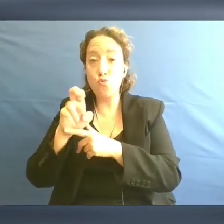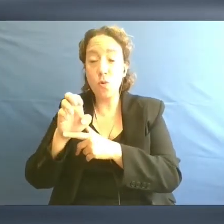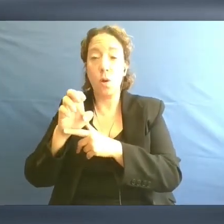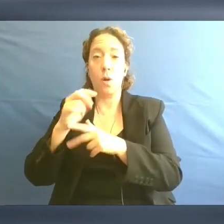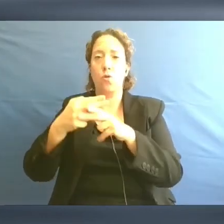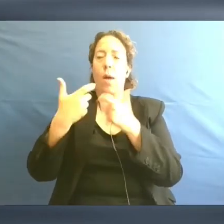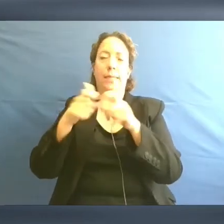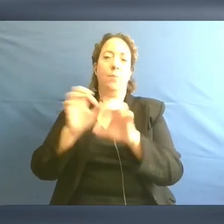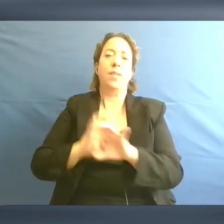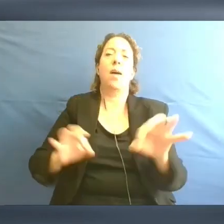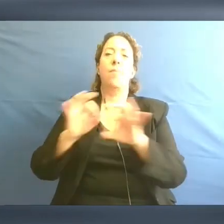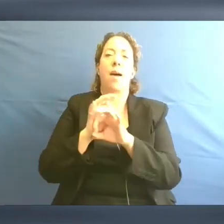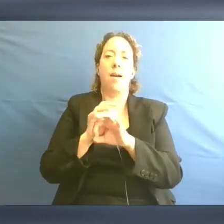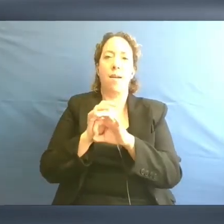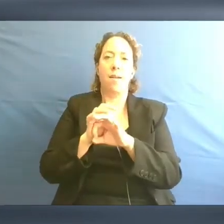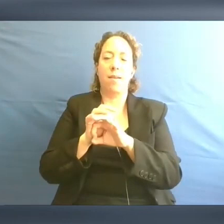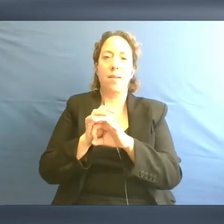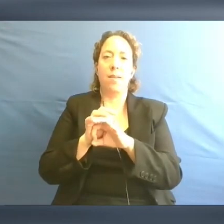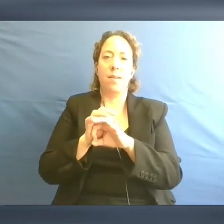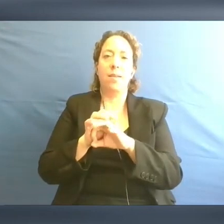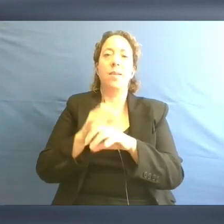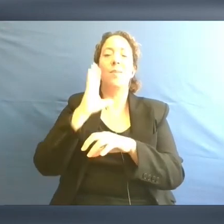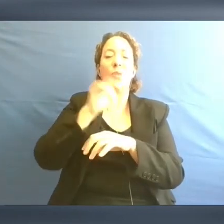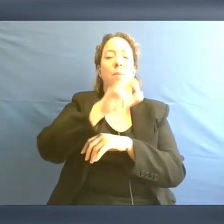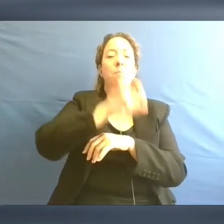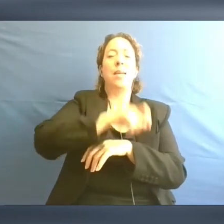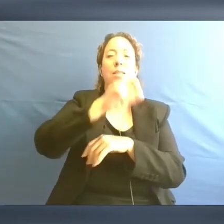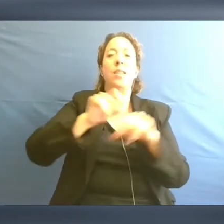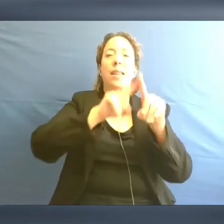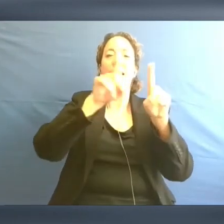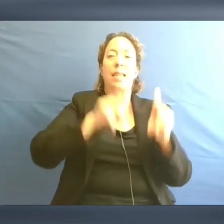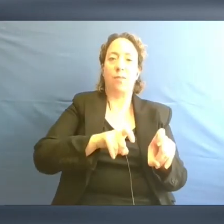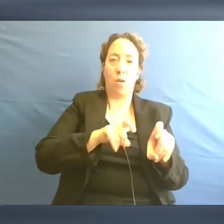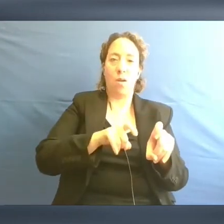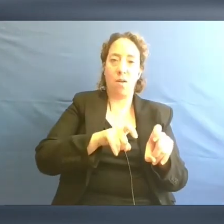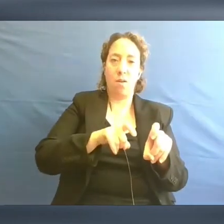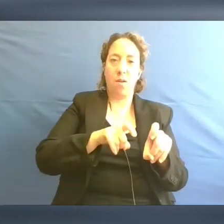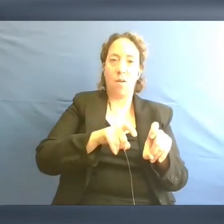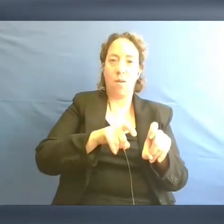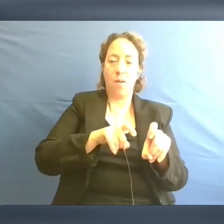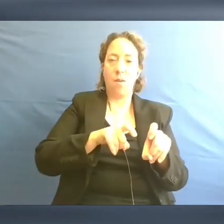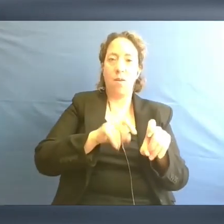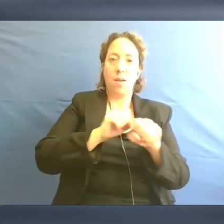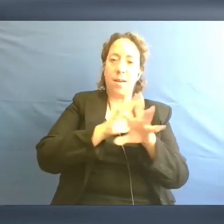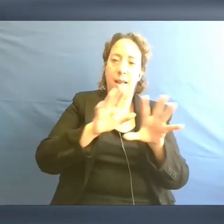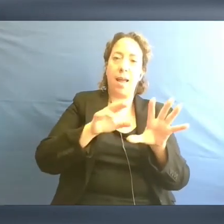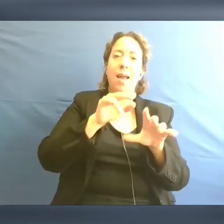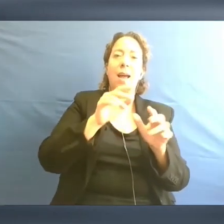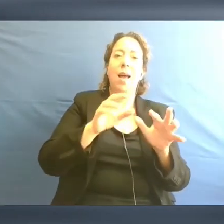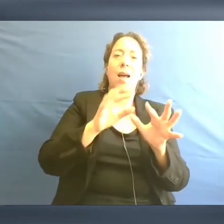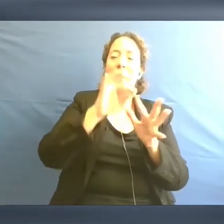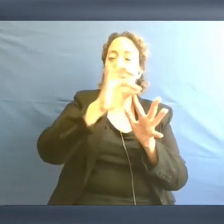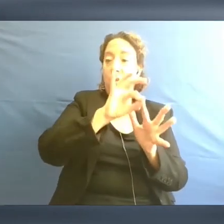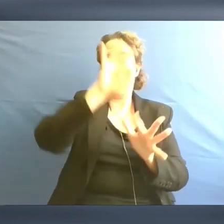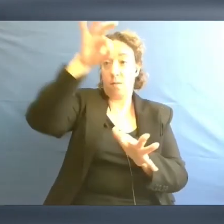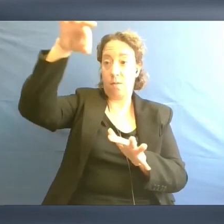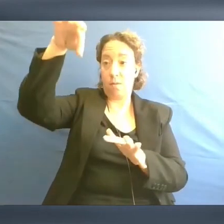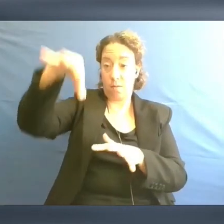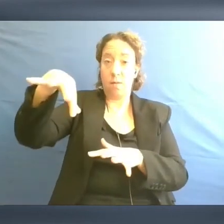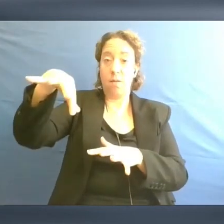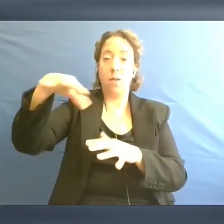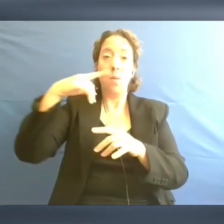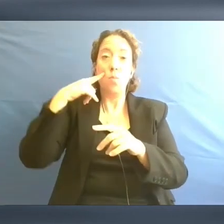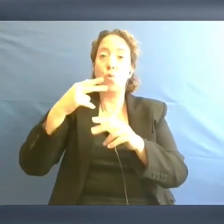sûr que les testeurs vont bien rejeter l'attribut value, ne vont pas l'utiliser pour construire